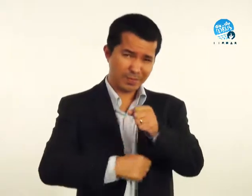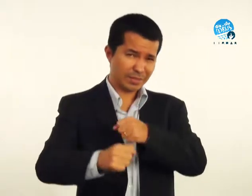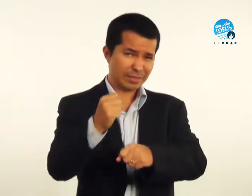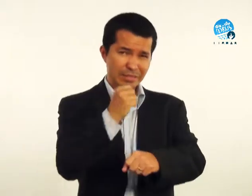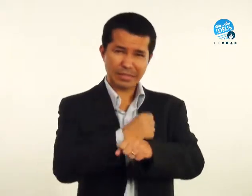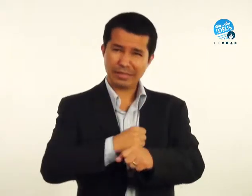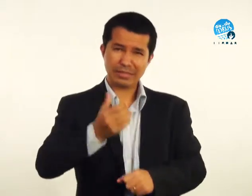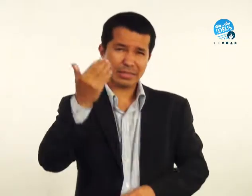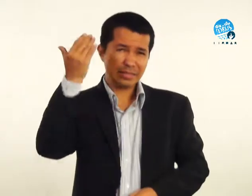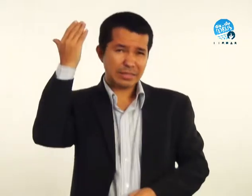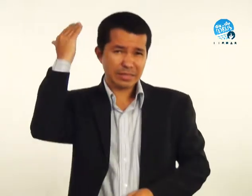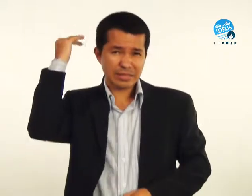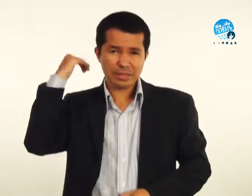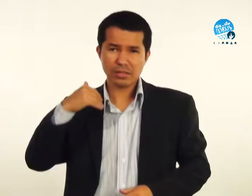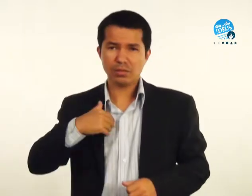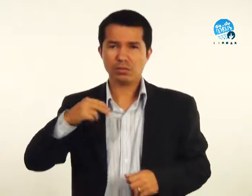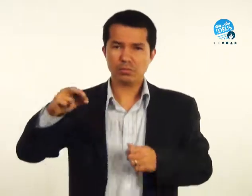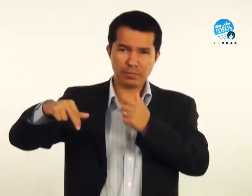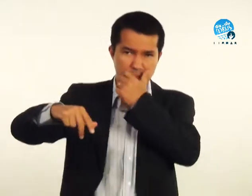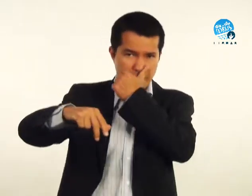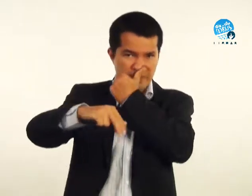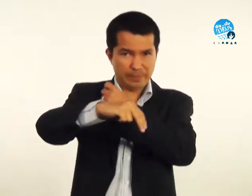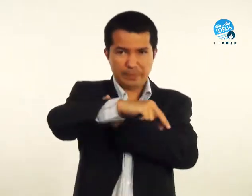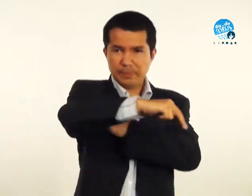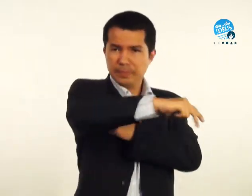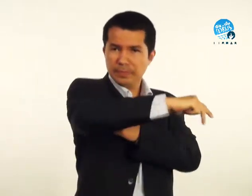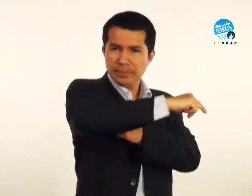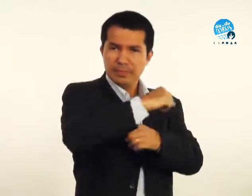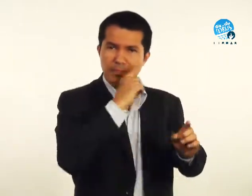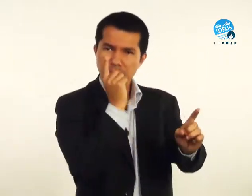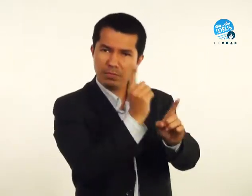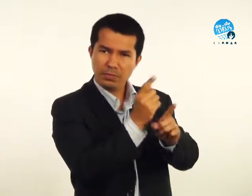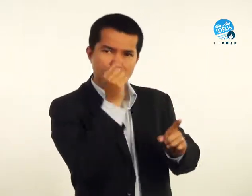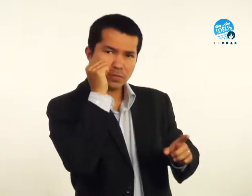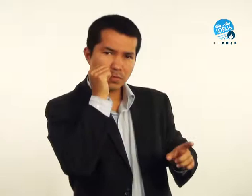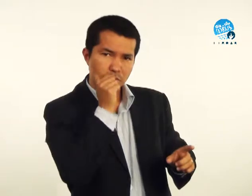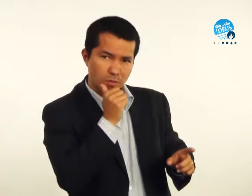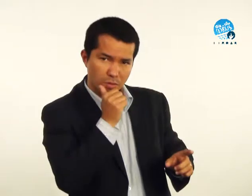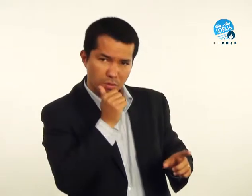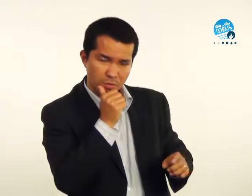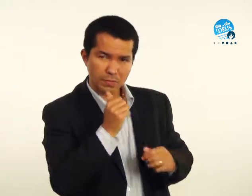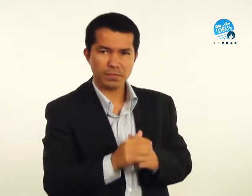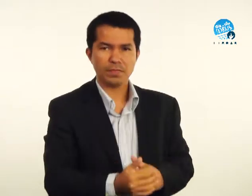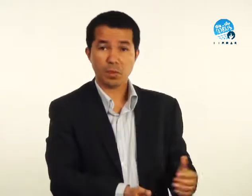Há vários anos atrás, eu estava caminhando pela rua e encontrei uma jovem.